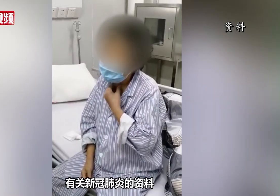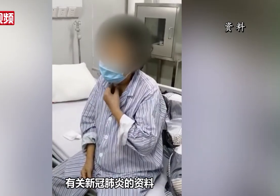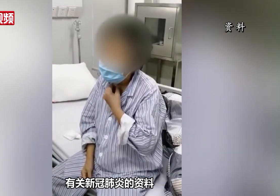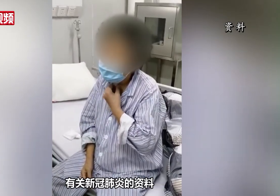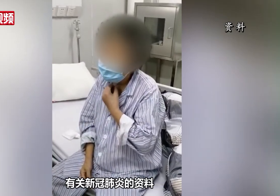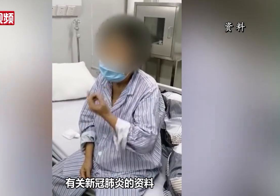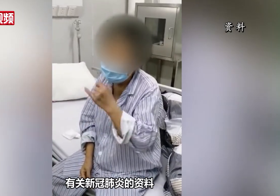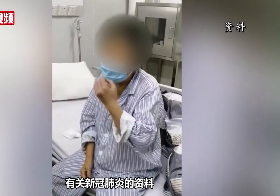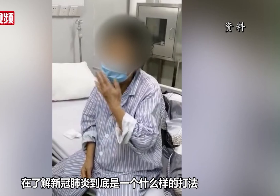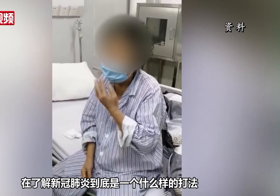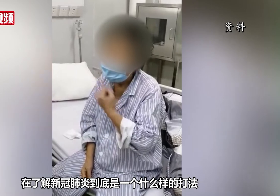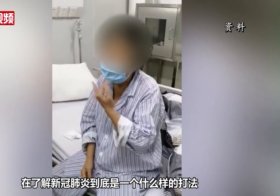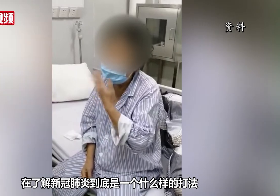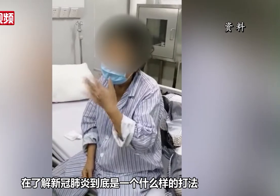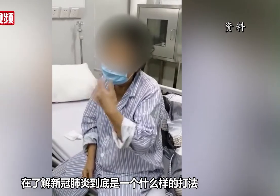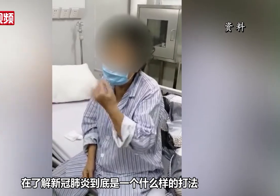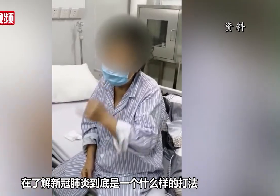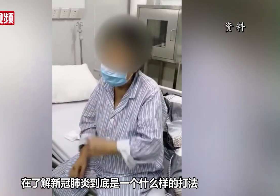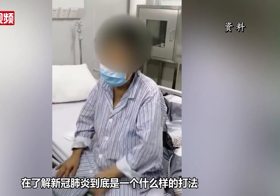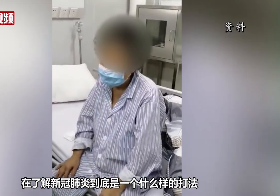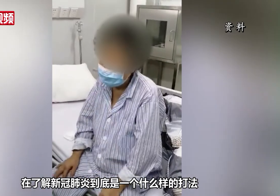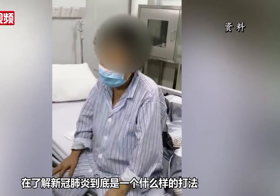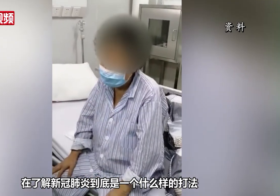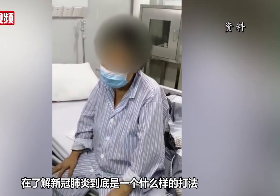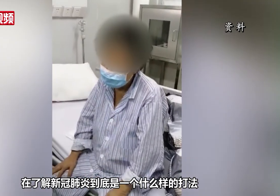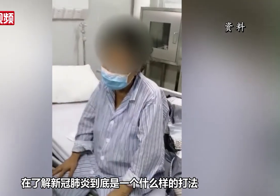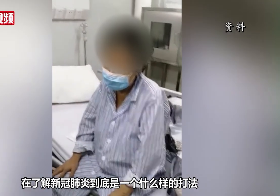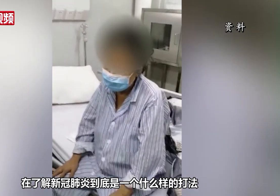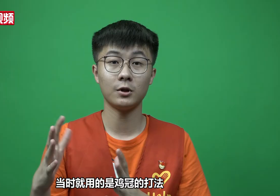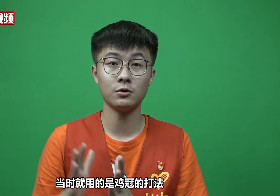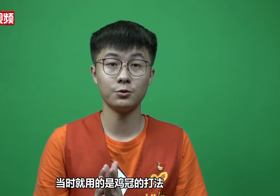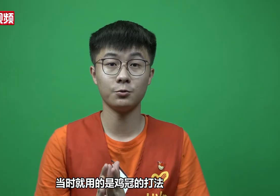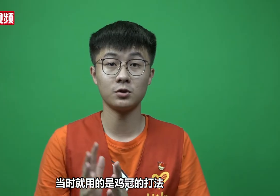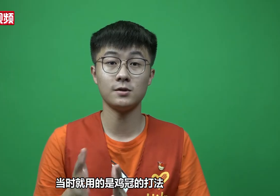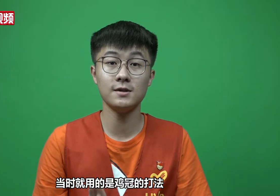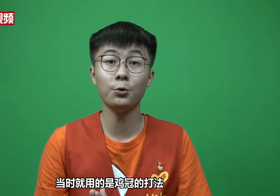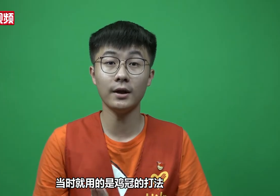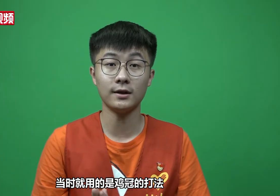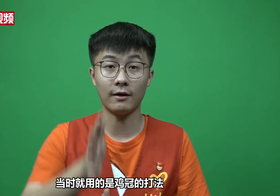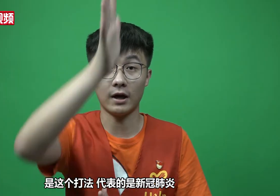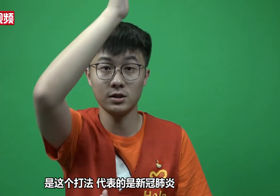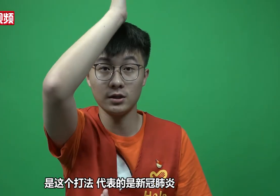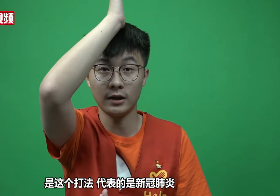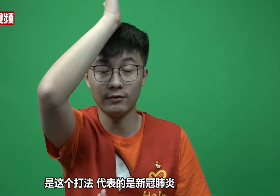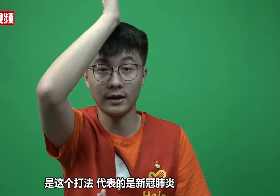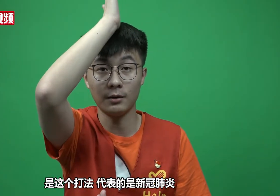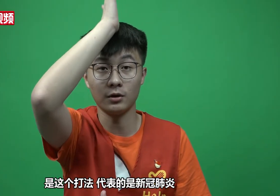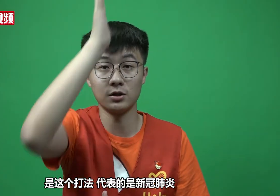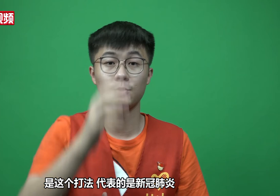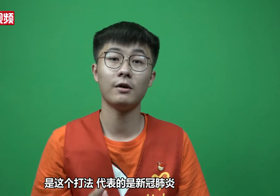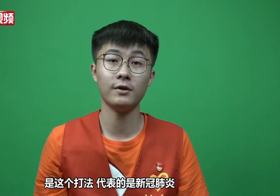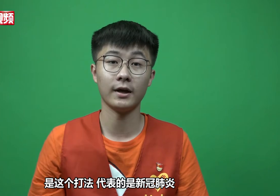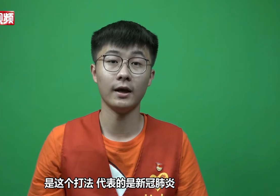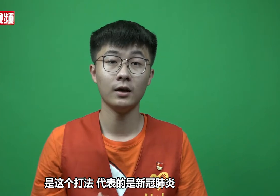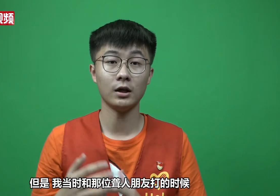搜索有关新冠肺炎的资料，在了解新冠肺炎到底是一个什么样的打法，当时就用的是机关的打法，是这个打法代表的